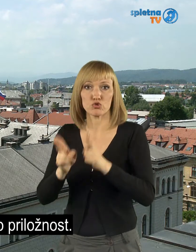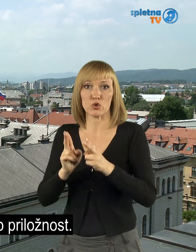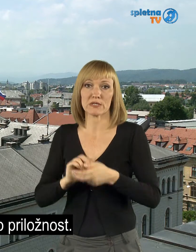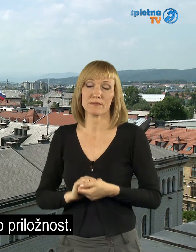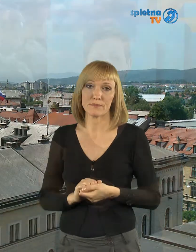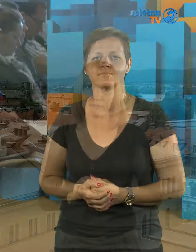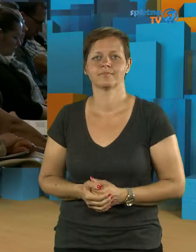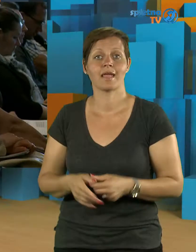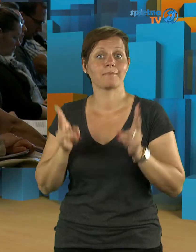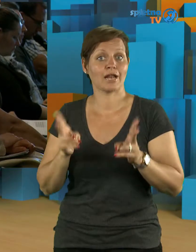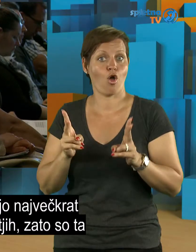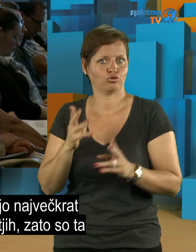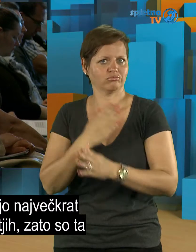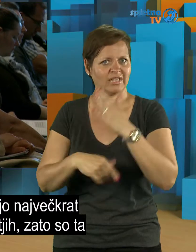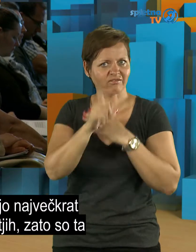priložnost.